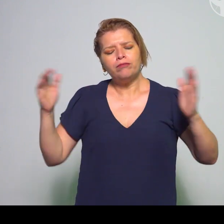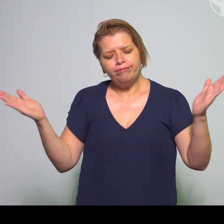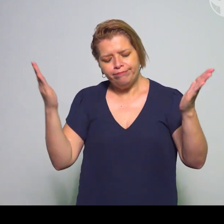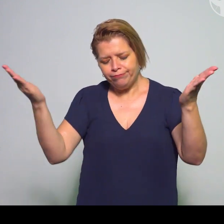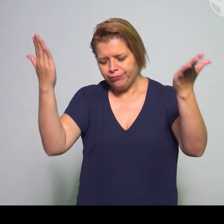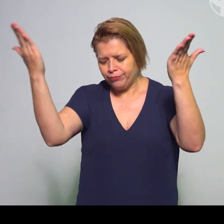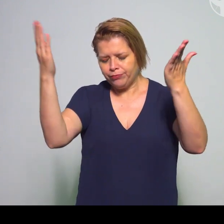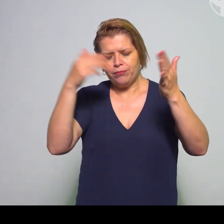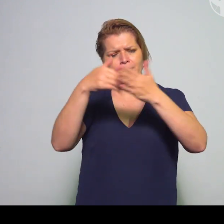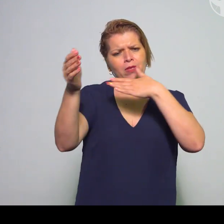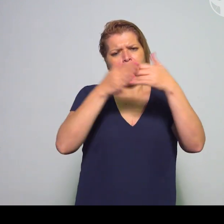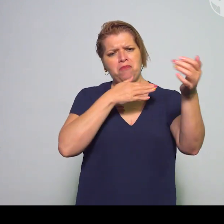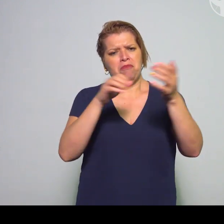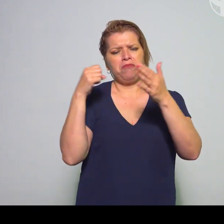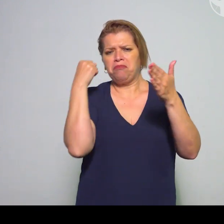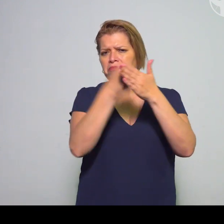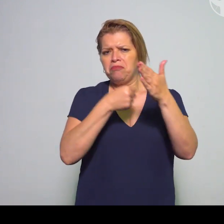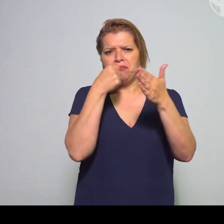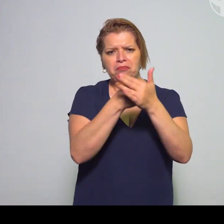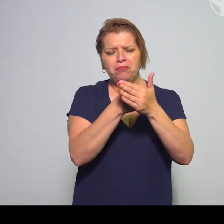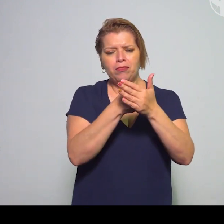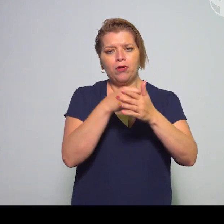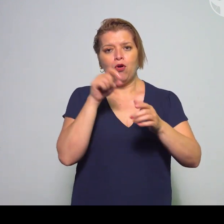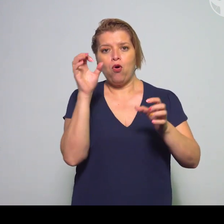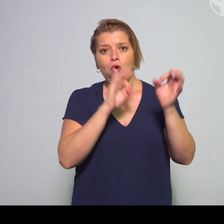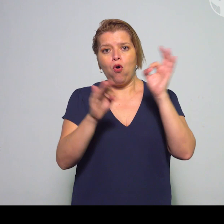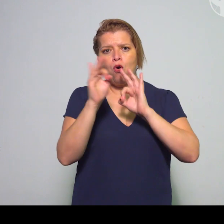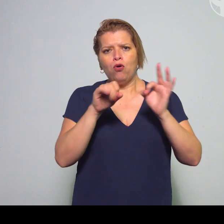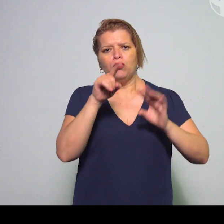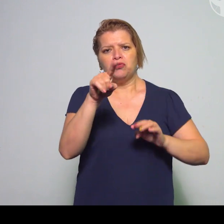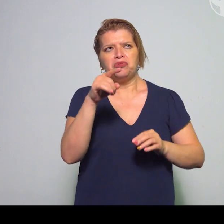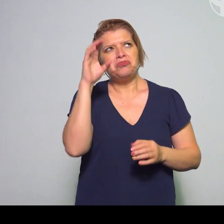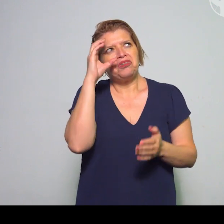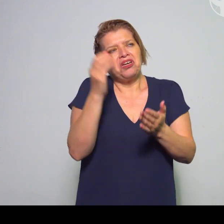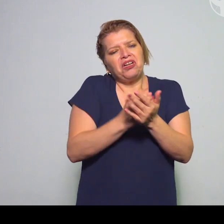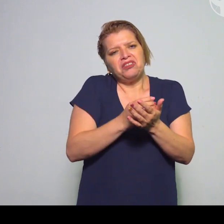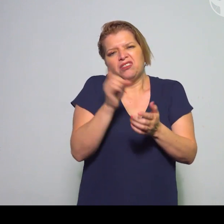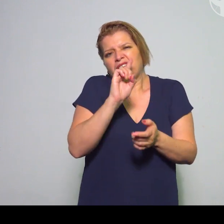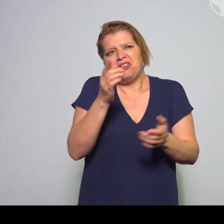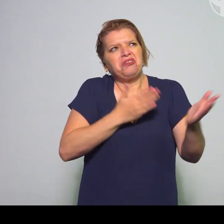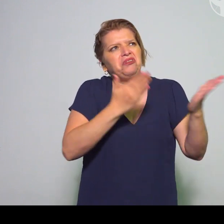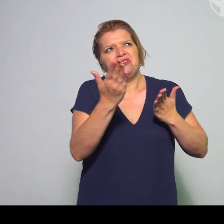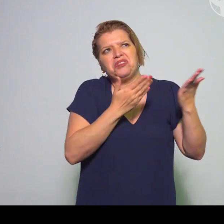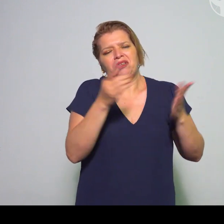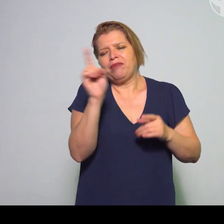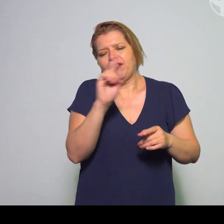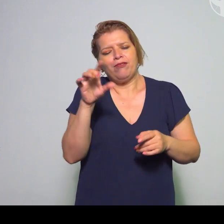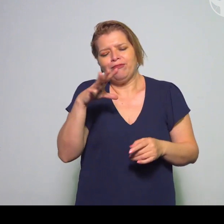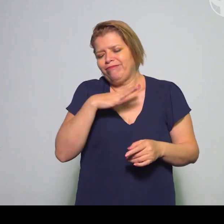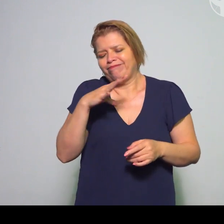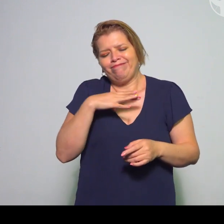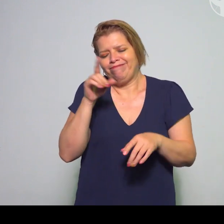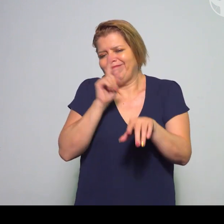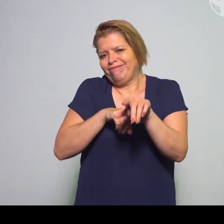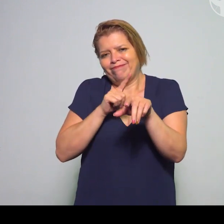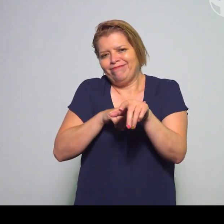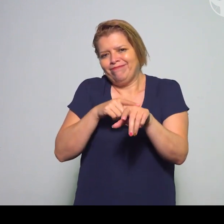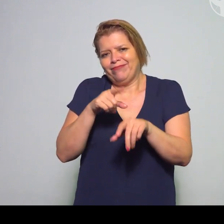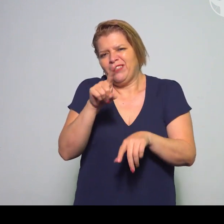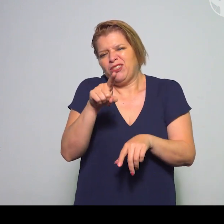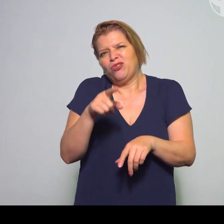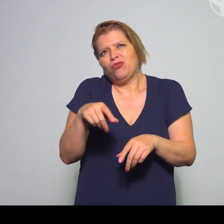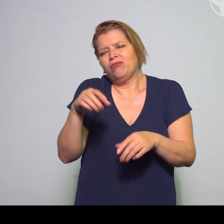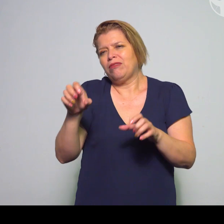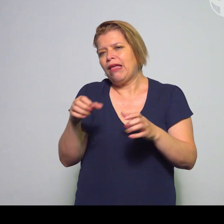estamos clamando en medio de la crisis, o ya compramos la etiqueta de que no funciona y no hemos encontrado? Es más,